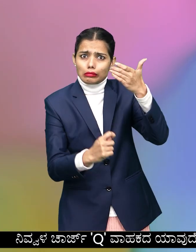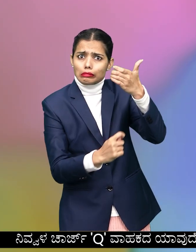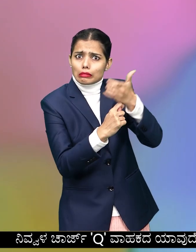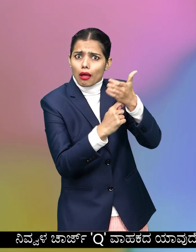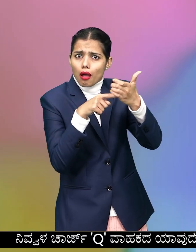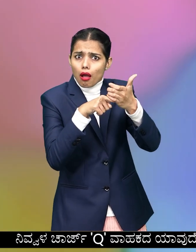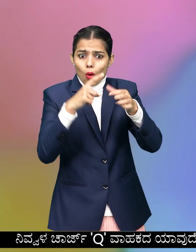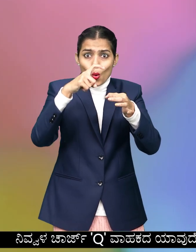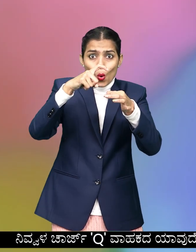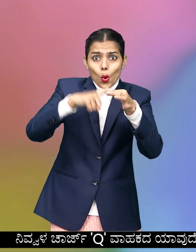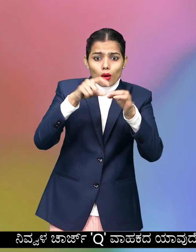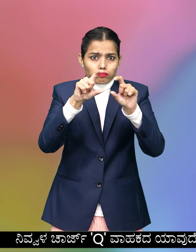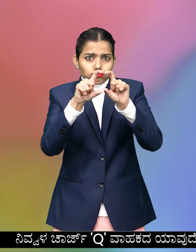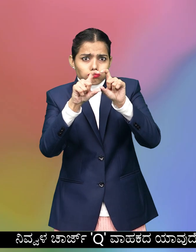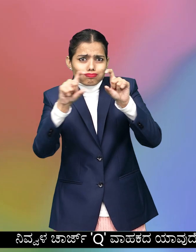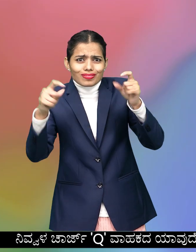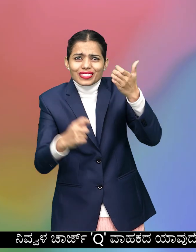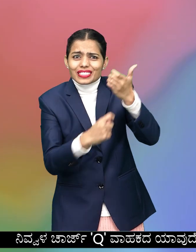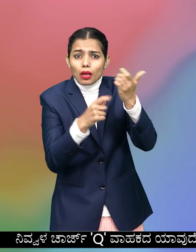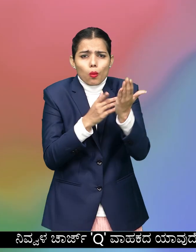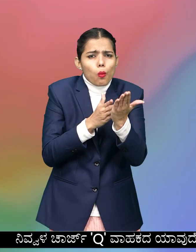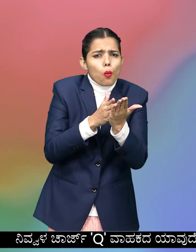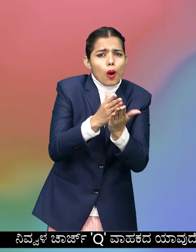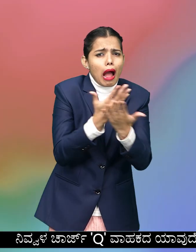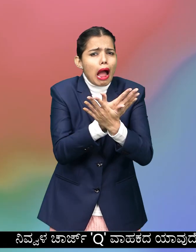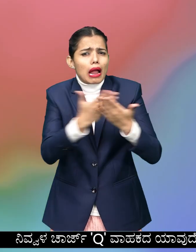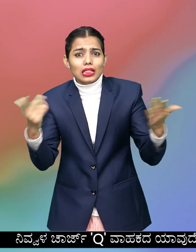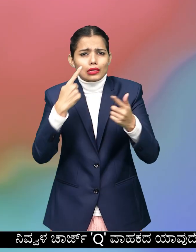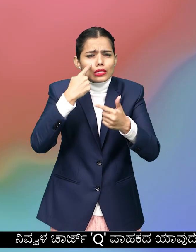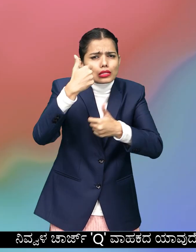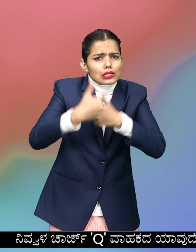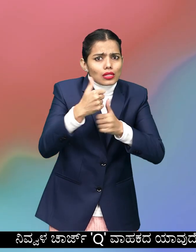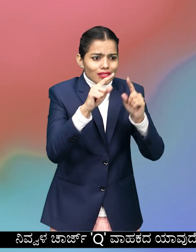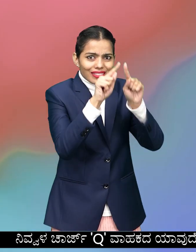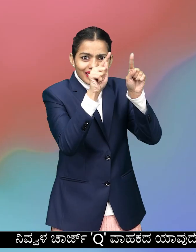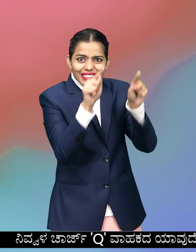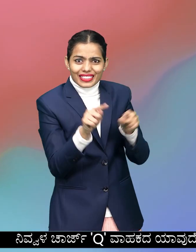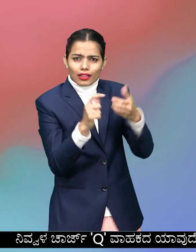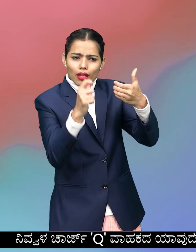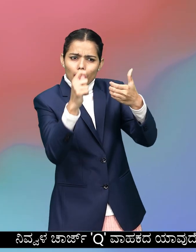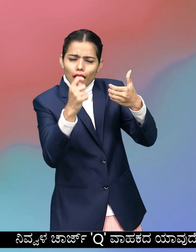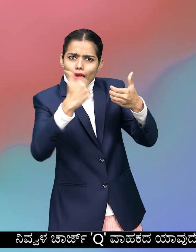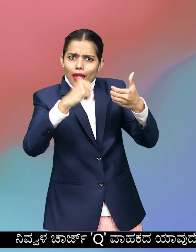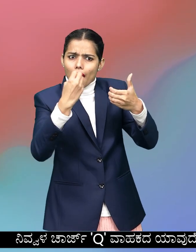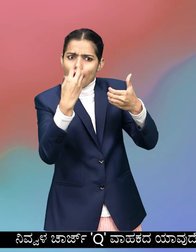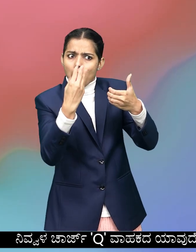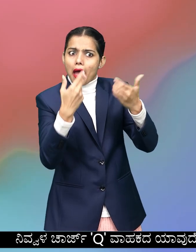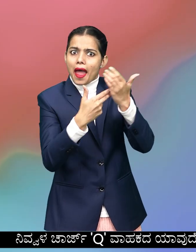ನಿವ್ವಳ ಚಾರ್ಜ್ q ವಾಹಕದ ಯಾವುದೇ ಅಡ್ಡ ವಿಭಾಗದ ಮೂಲಕ t ಸಮಯದಲ್ಲಿ ಹಾದುಹೋದರೆ